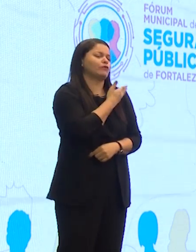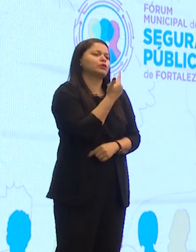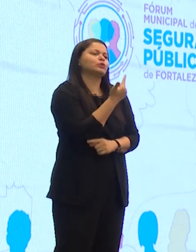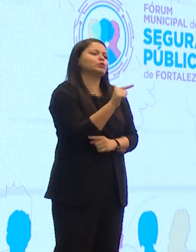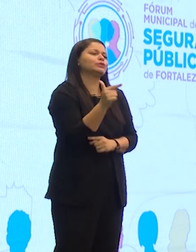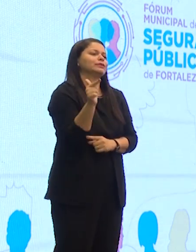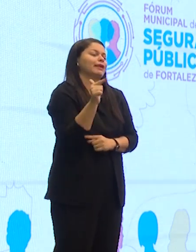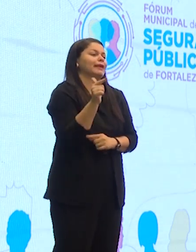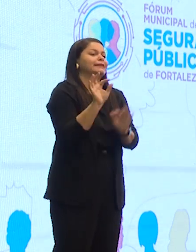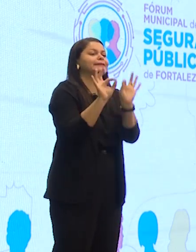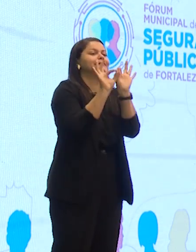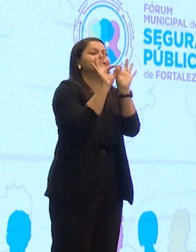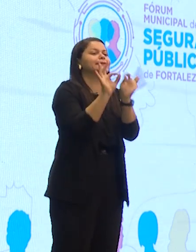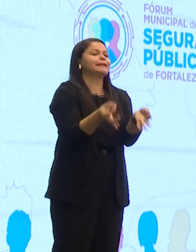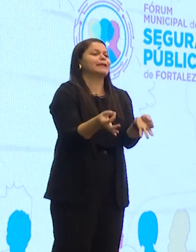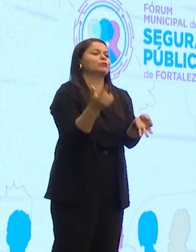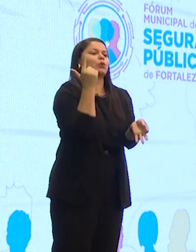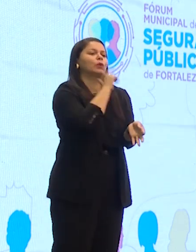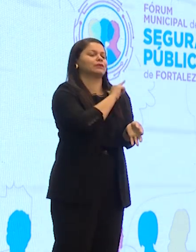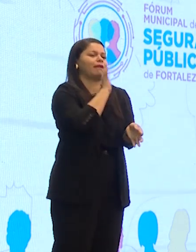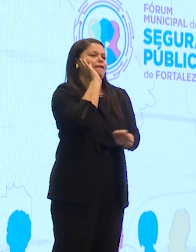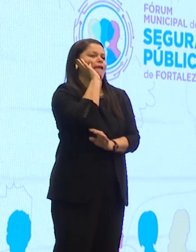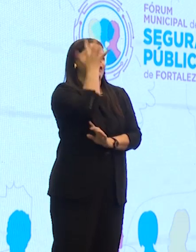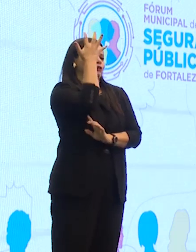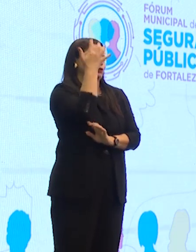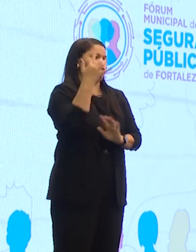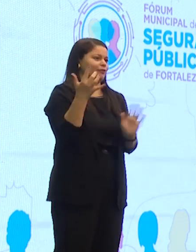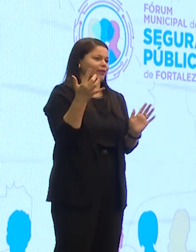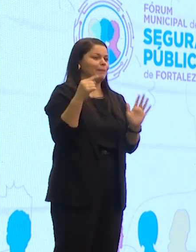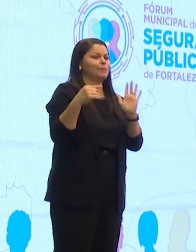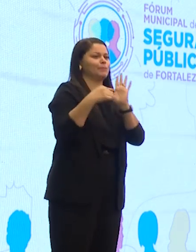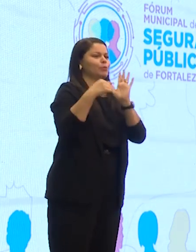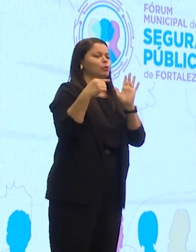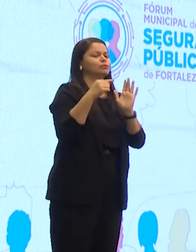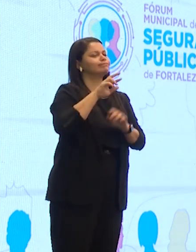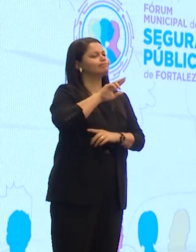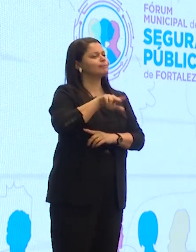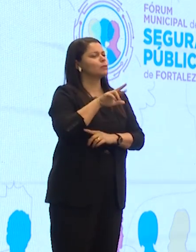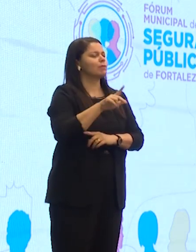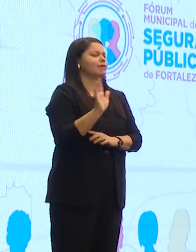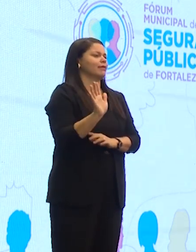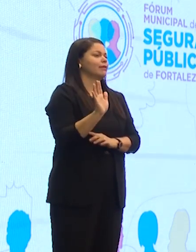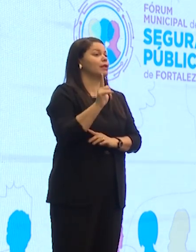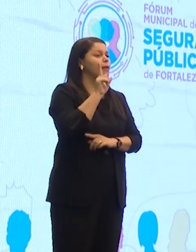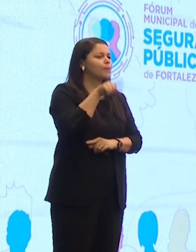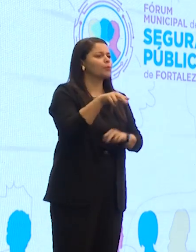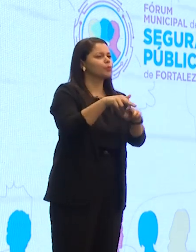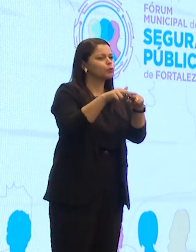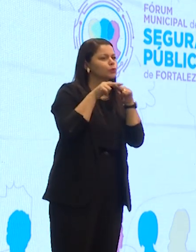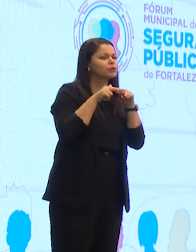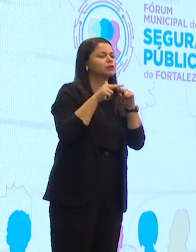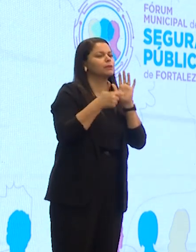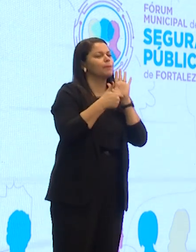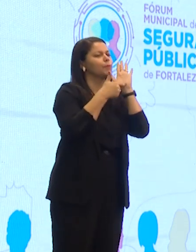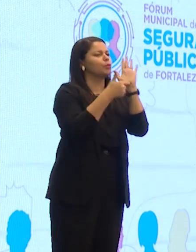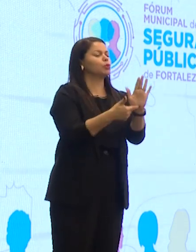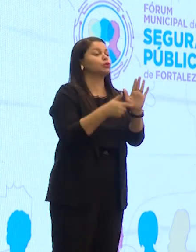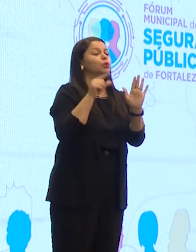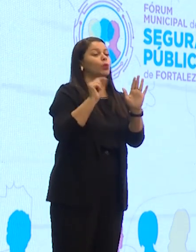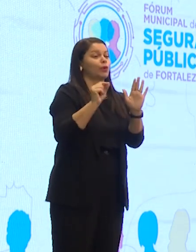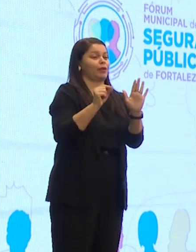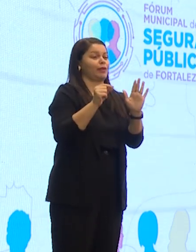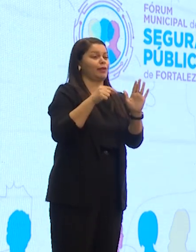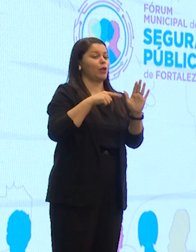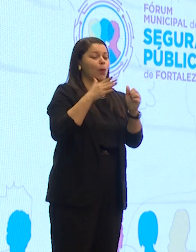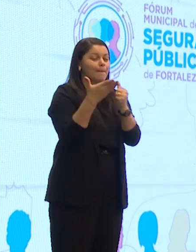e nem há uma relação mecânica, automática entre uma coisa e outra, mostrando definitivamente que o